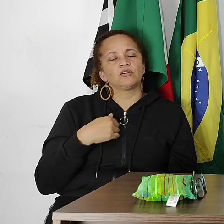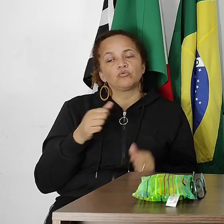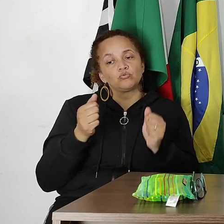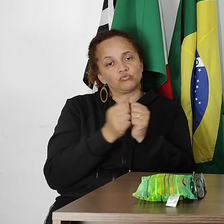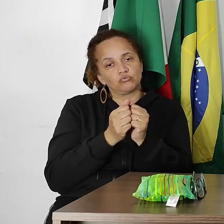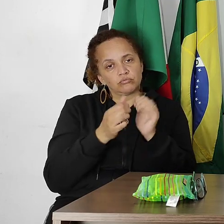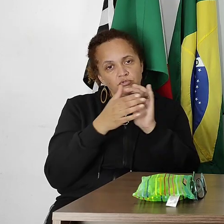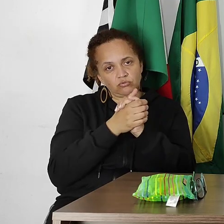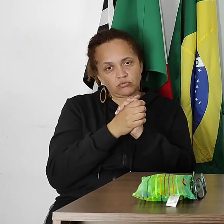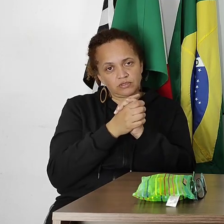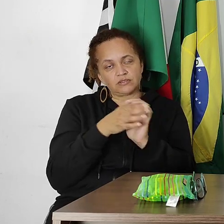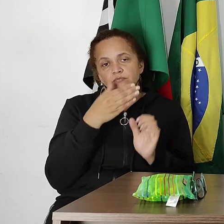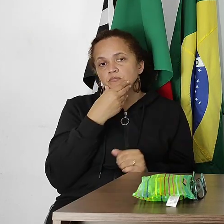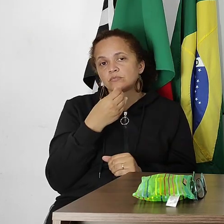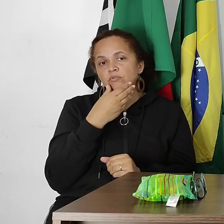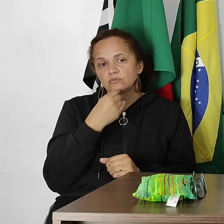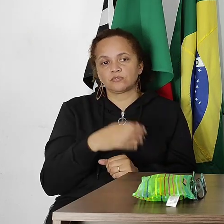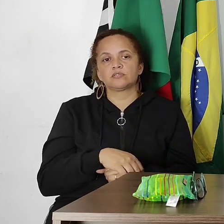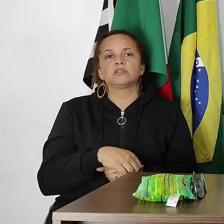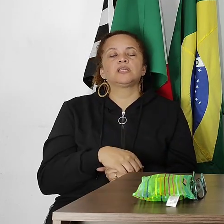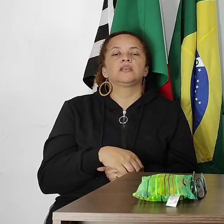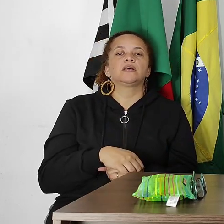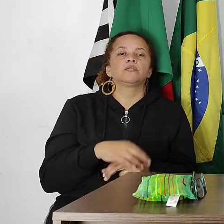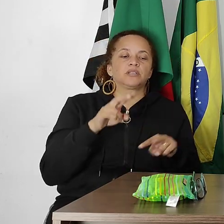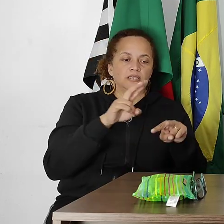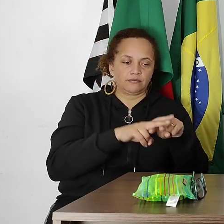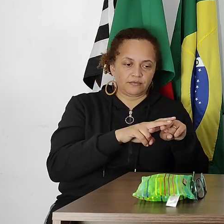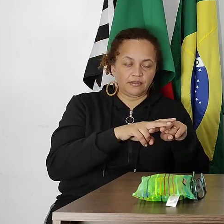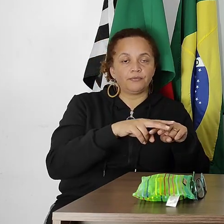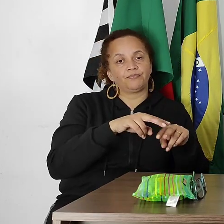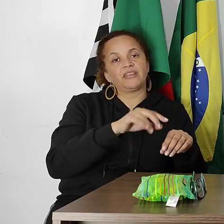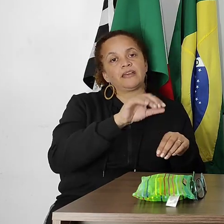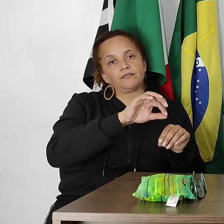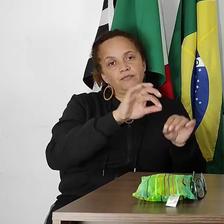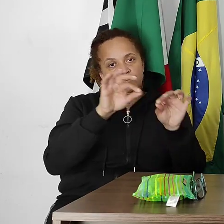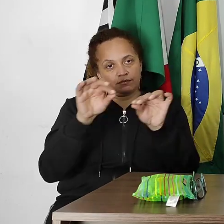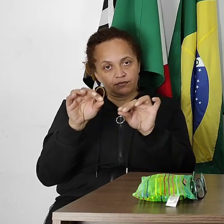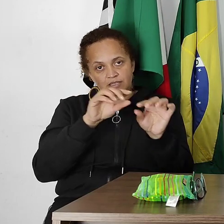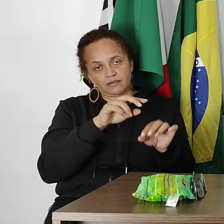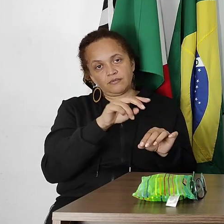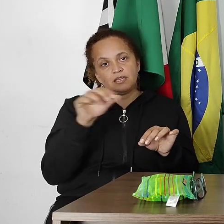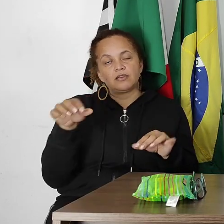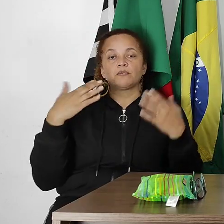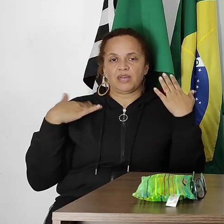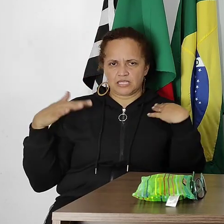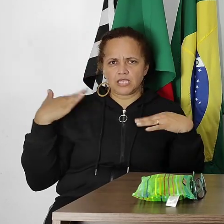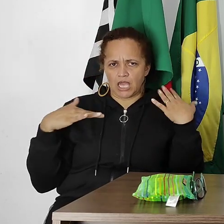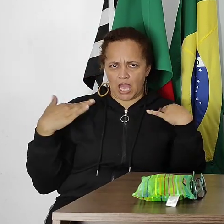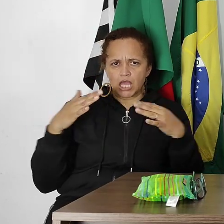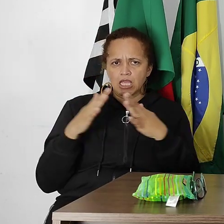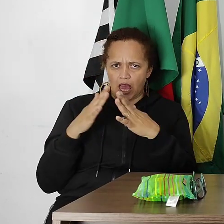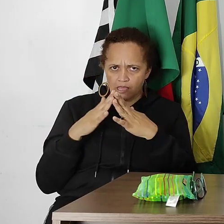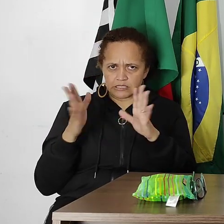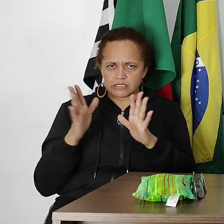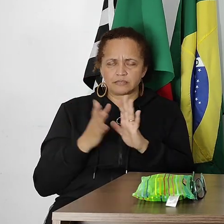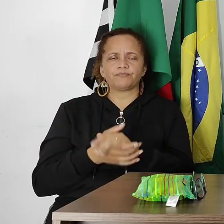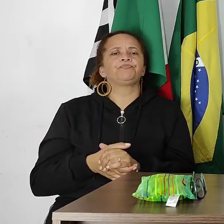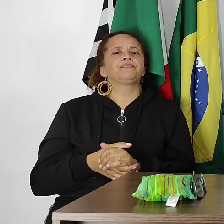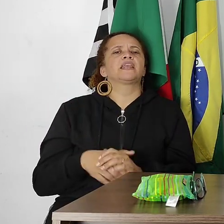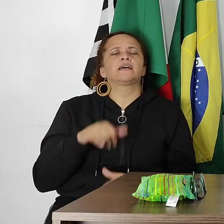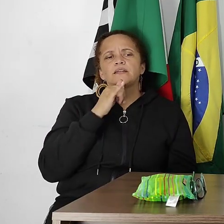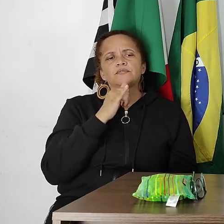gente voltou, conversou, falei, né, ele falou que ia mudar, não sei o quê, e a gente realmente, né, a gente estava com muitos planos de